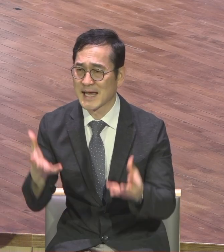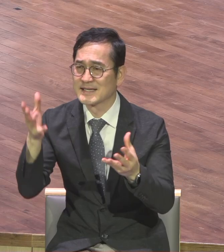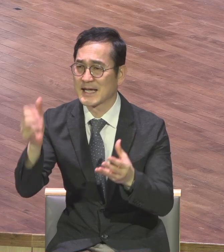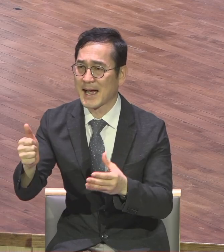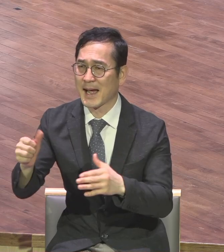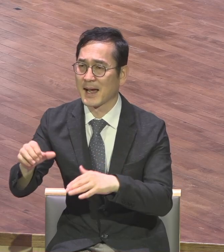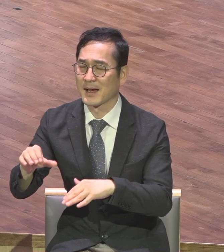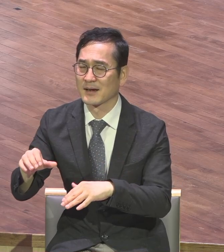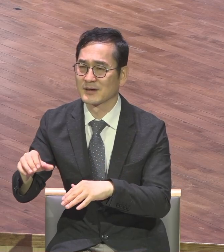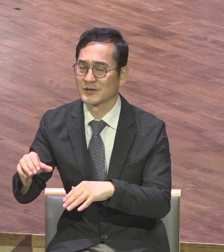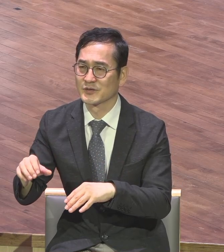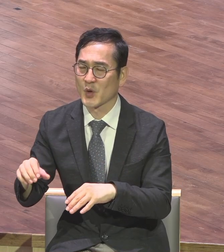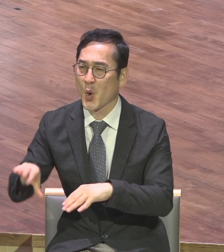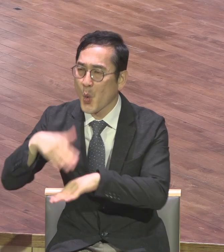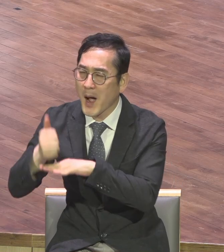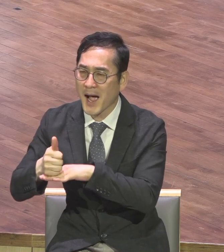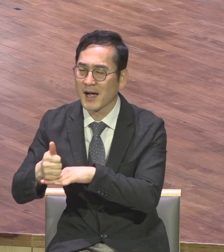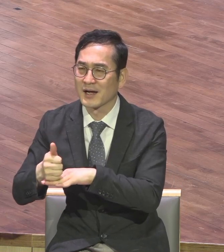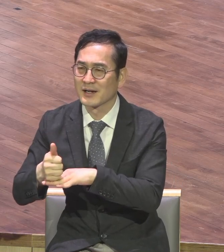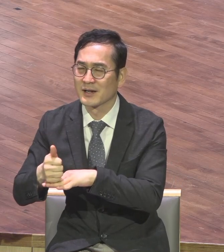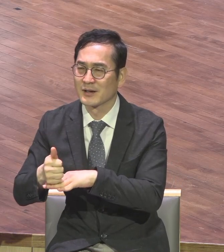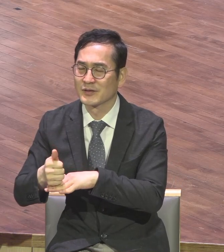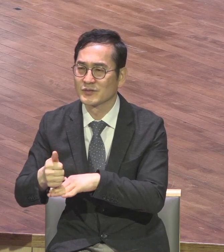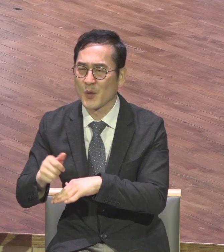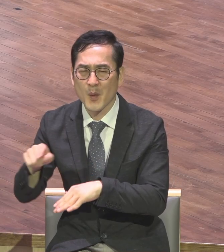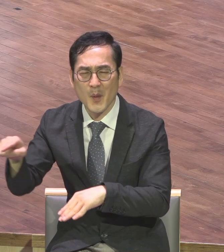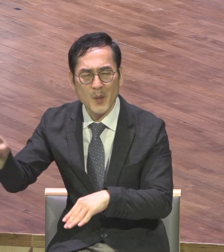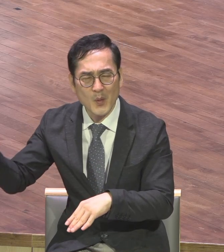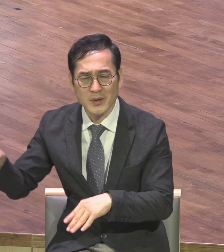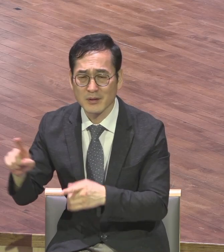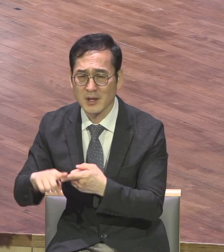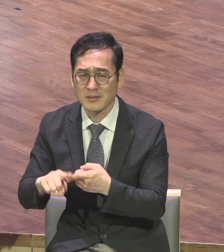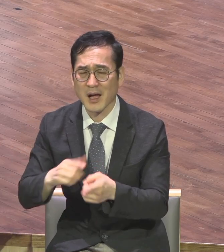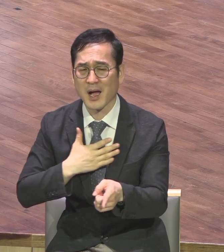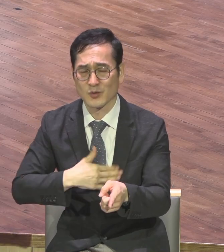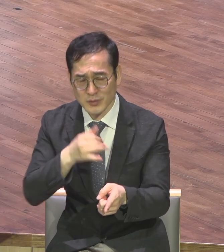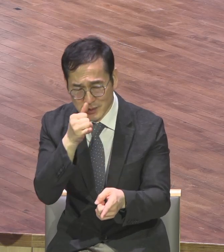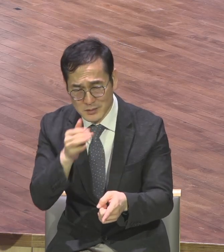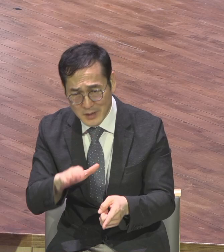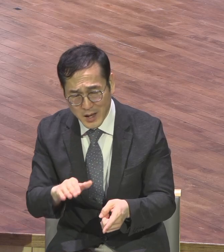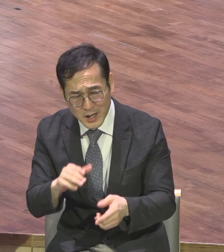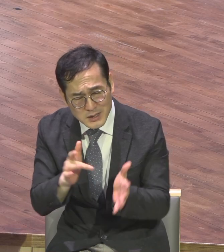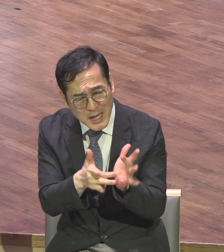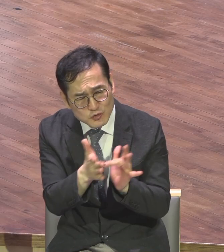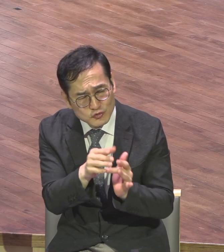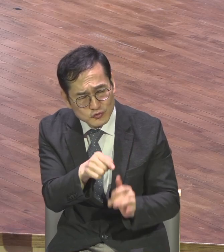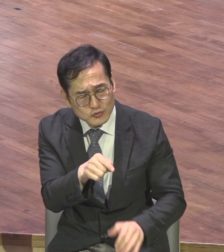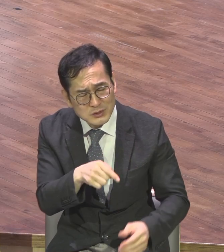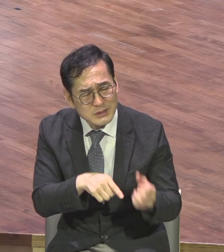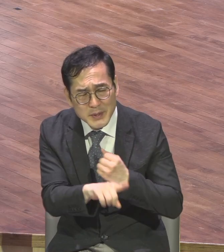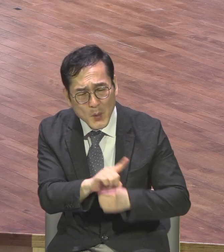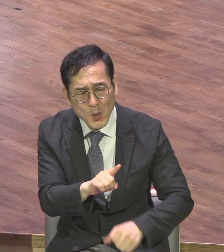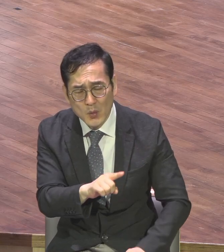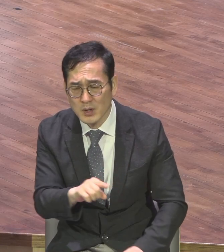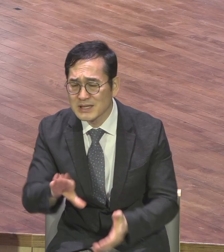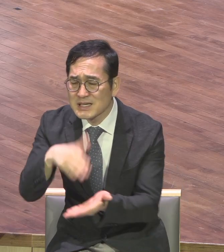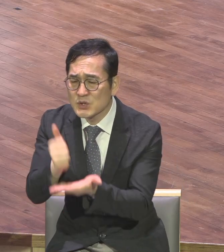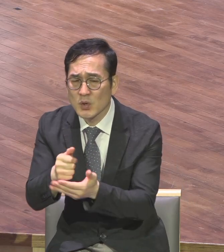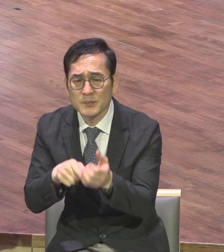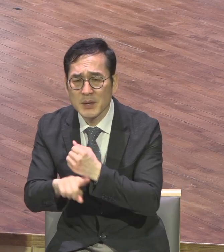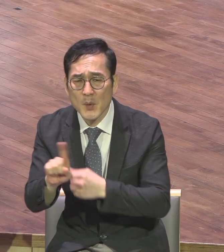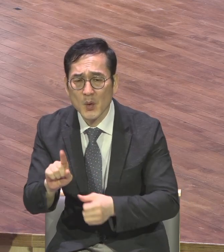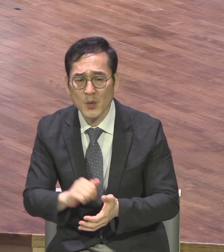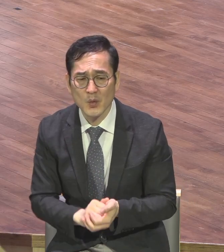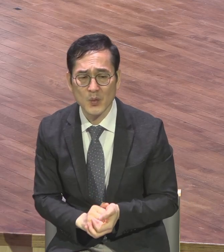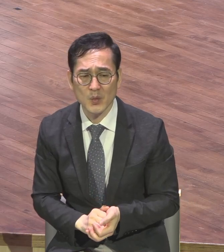무슨 뜻입니까? 성경 어디에 있습니까? 몰라요. 그리스도가 무슨 뜻입니까? 성경구